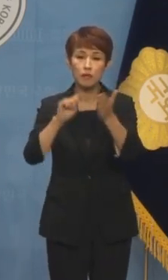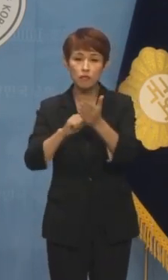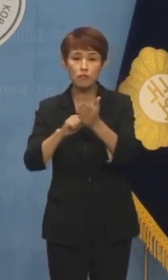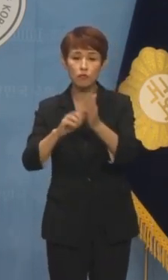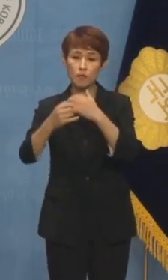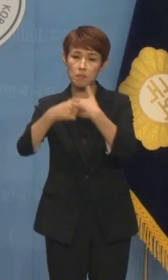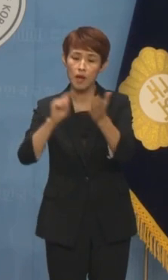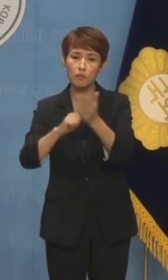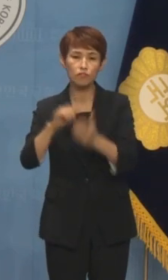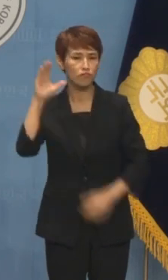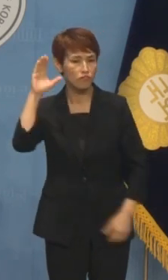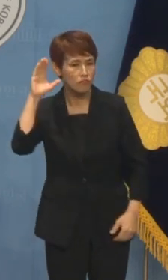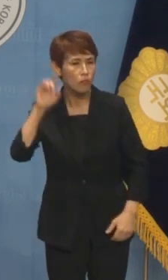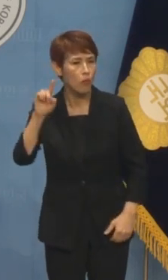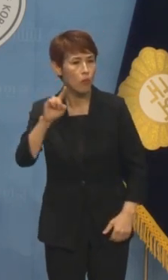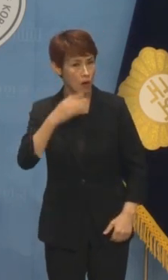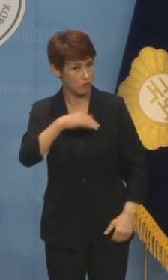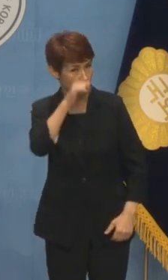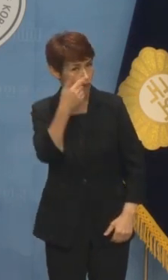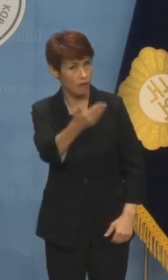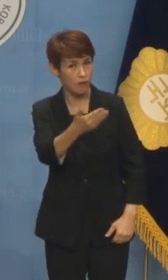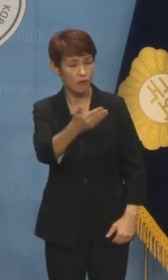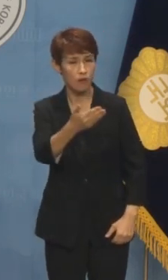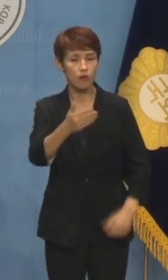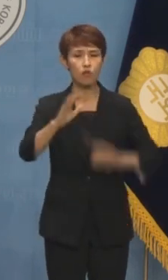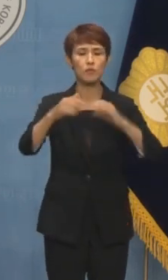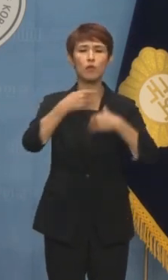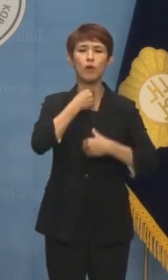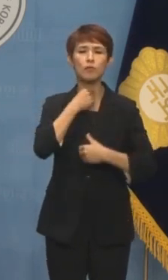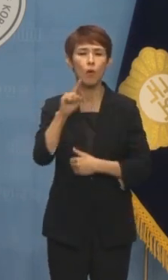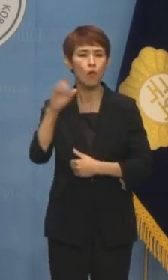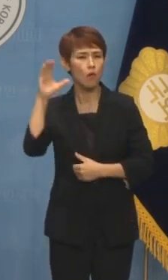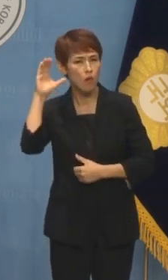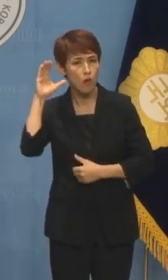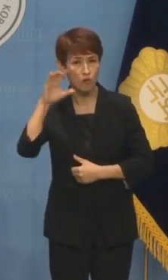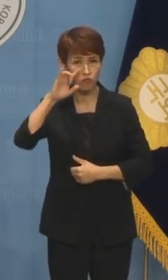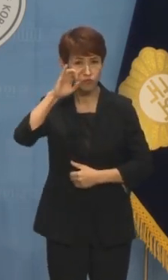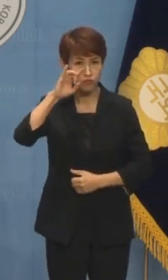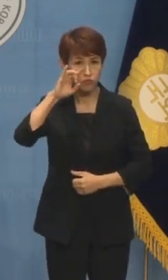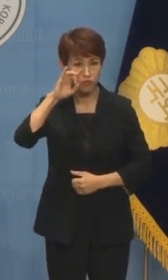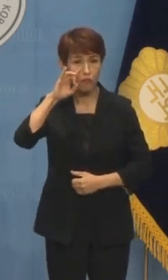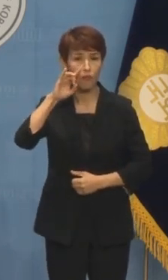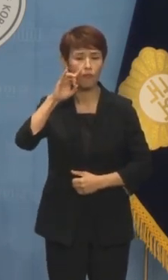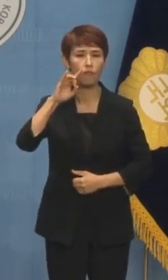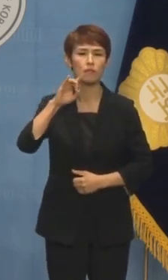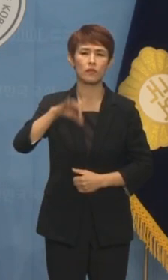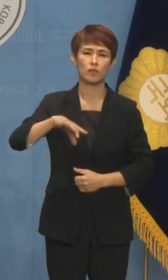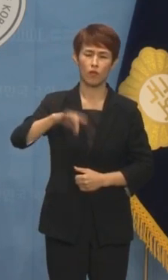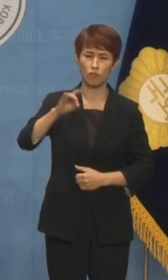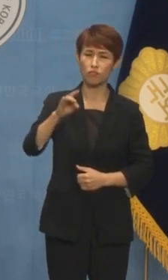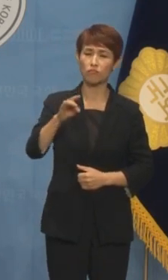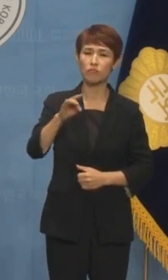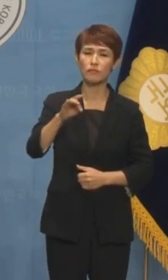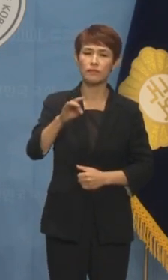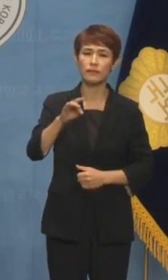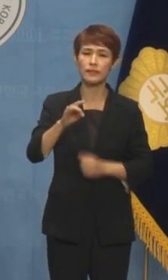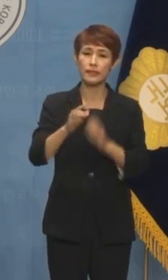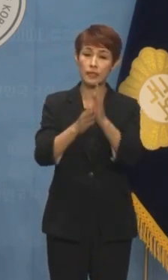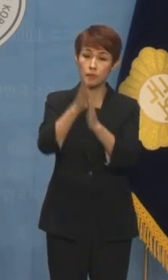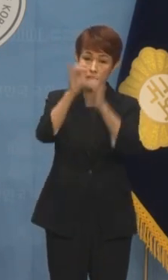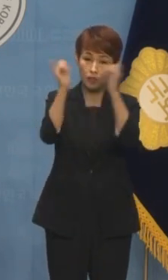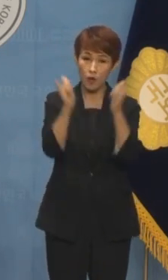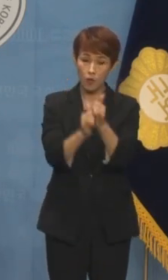무엇인지 묻지 않을 수 없습니다. 국민의 목소리가 정말로 궁금하다면 애초 있던 시민사회